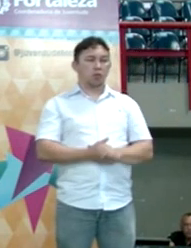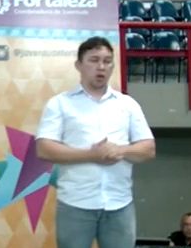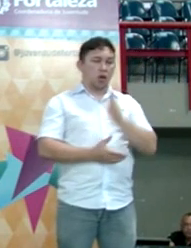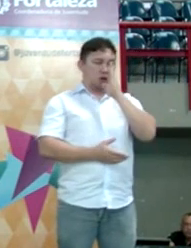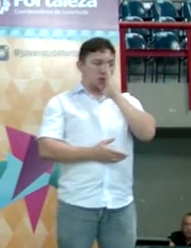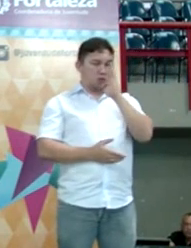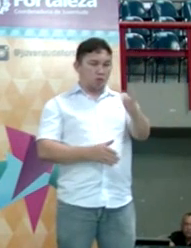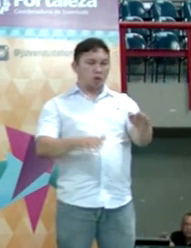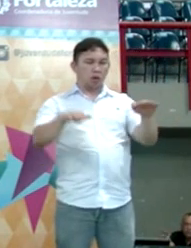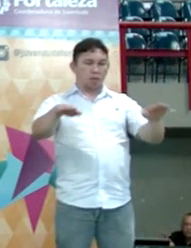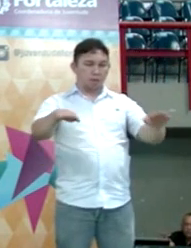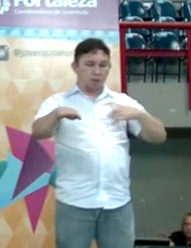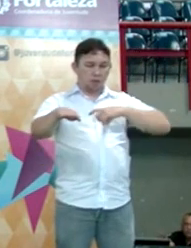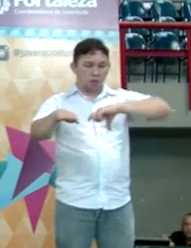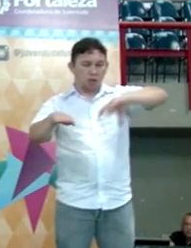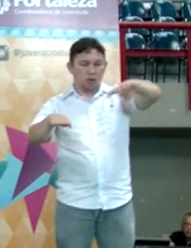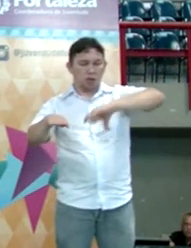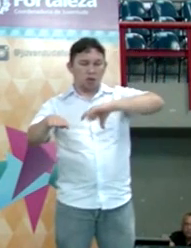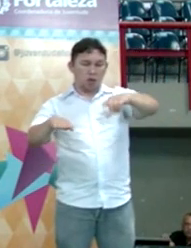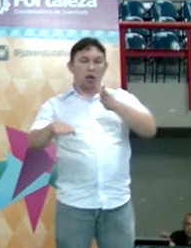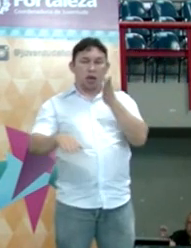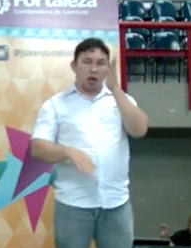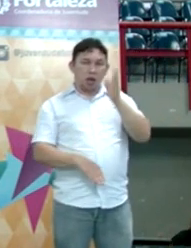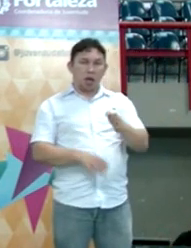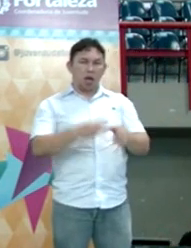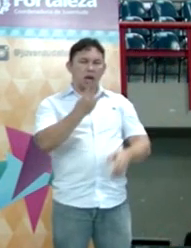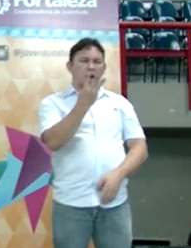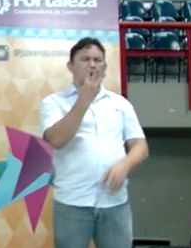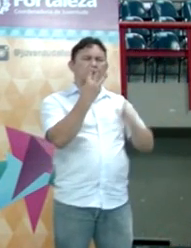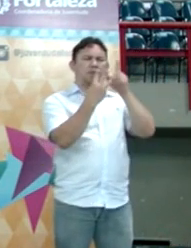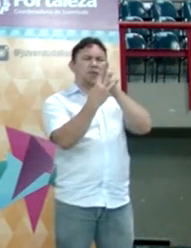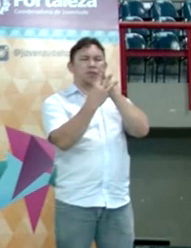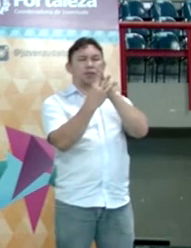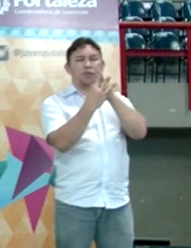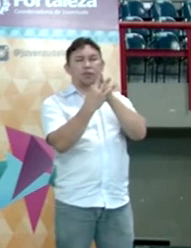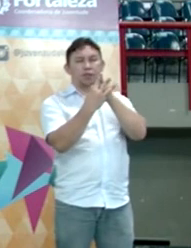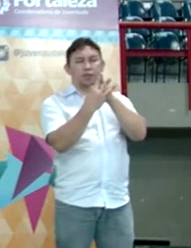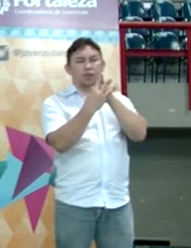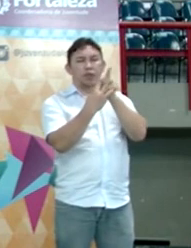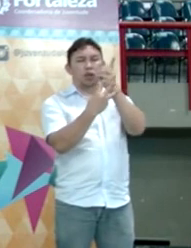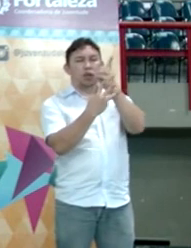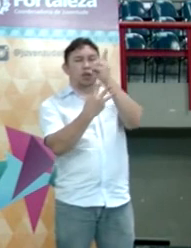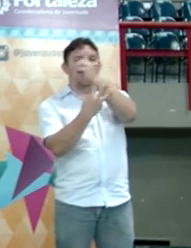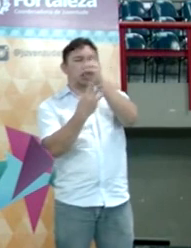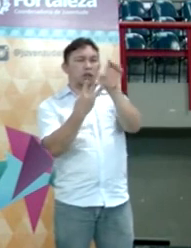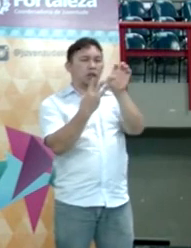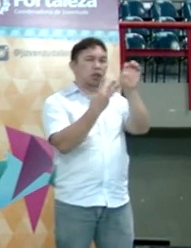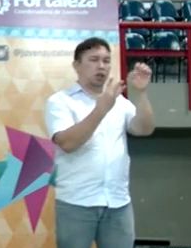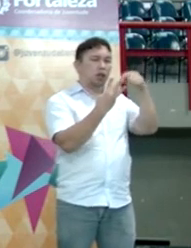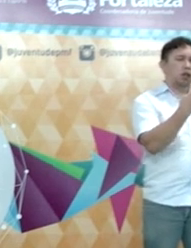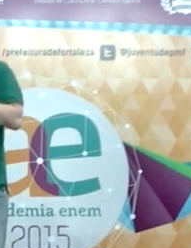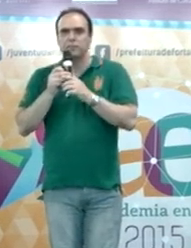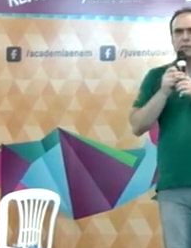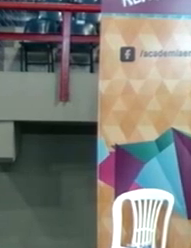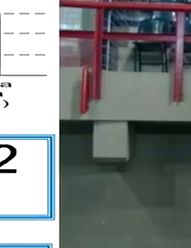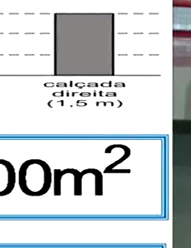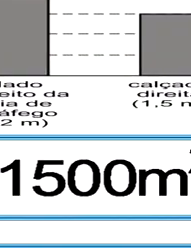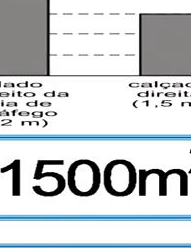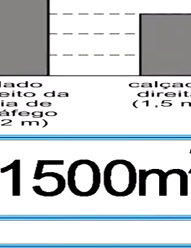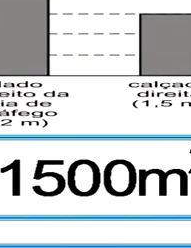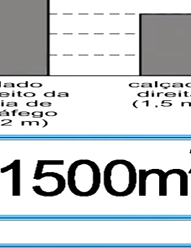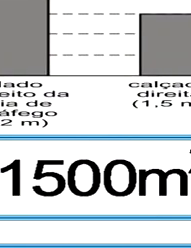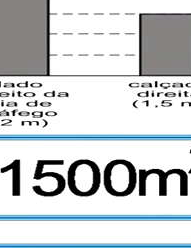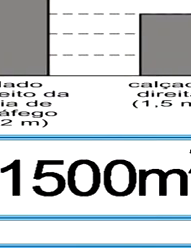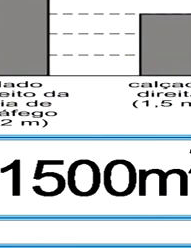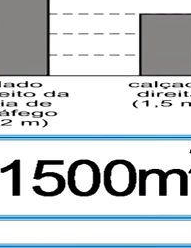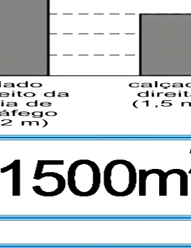faixa central. A faixa central eu vou calcular o seguinte. É a mesma coisa para todas. O comprimento 500. Qual é a largura?